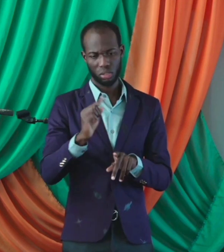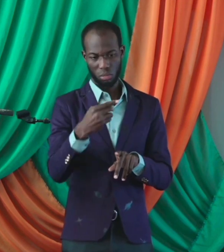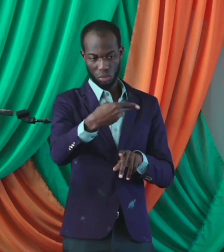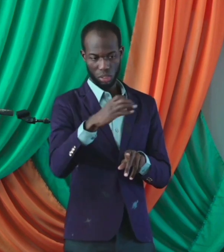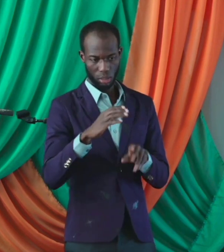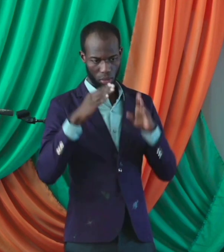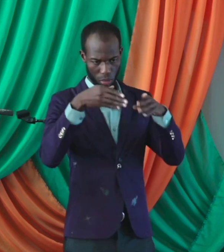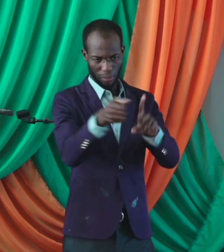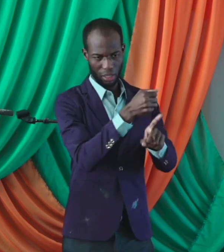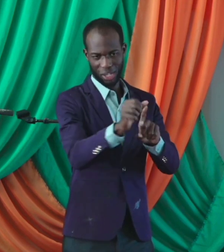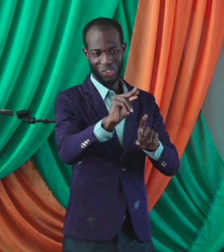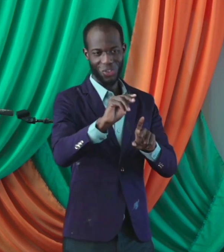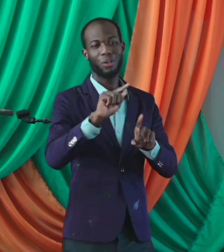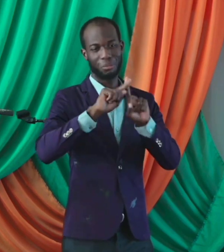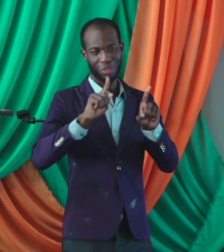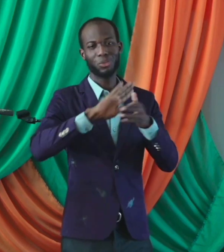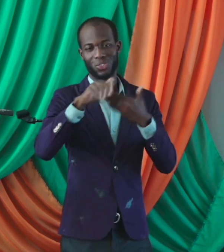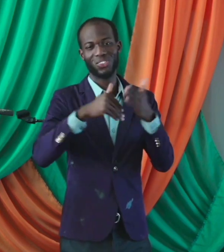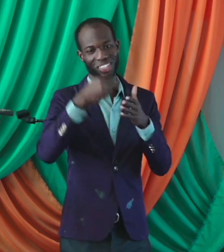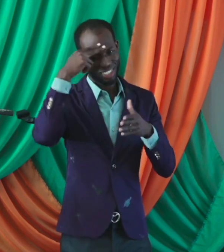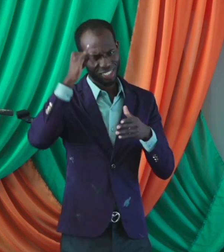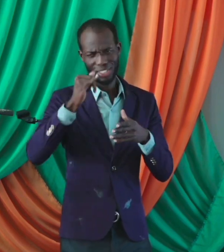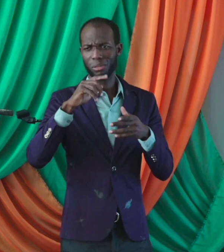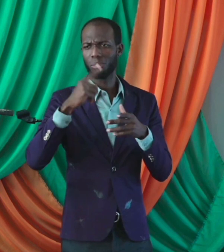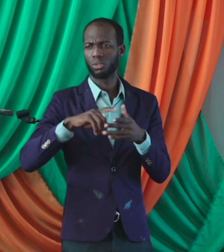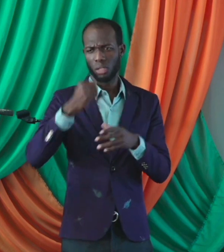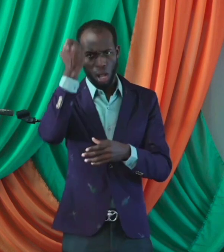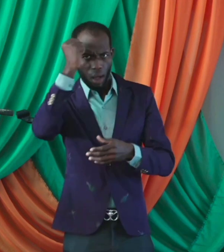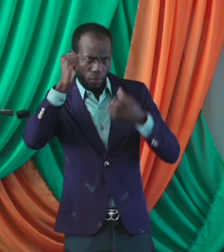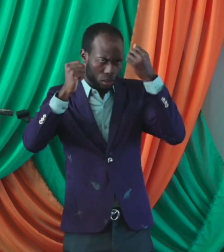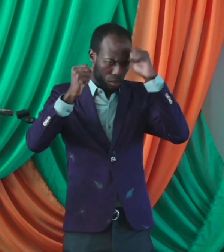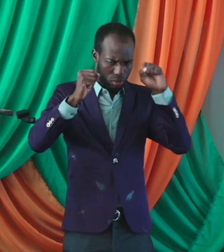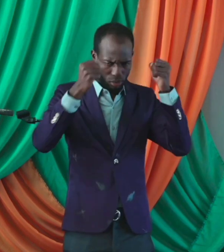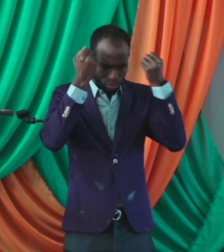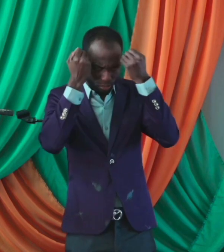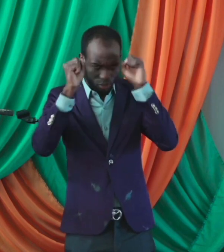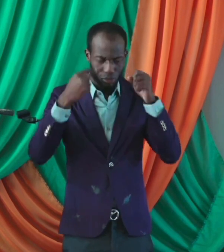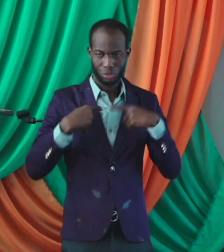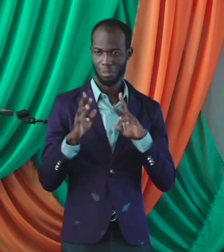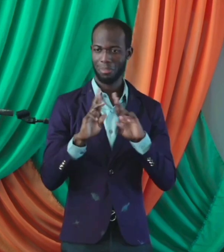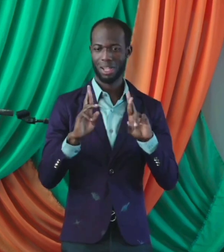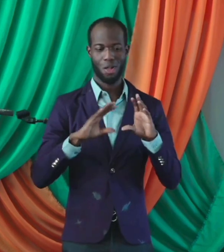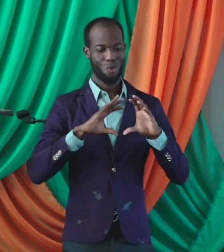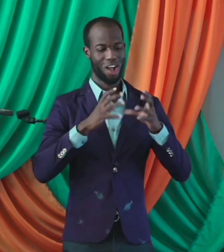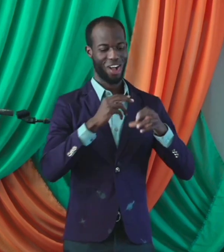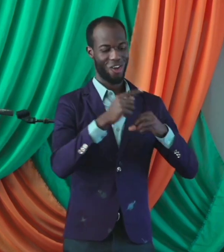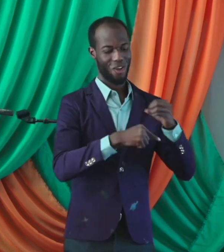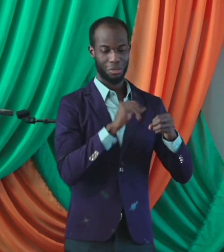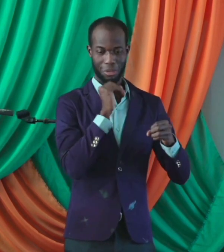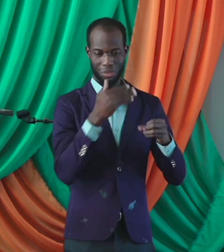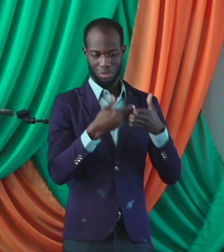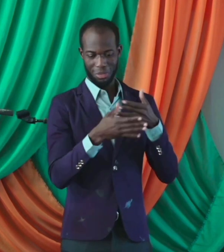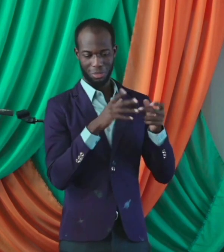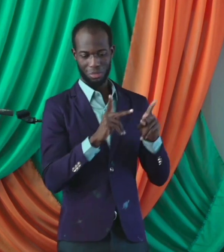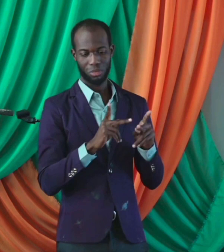haïtiens. Pour les haïtiens. Pour aller se camper comme nous tout bon. Parce que là, nous paraît sur la planète là, nous pas n'importe qui non. Alors,